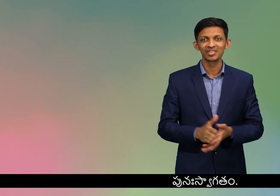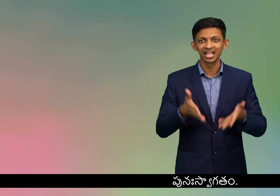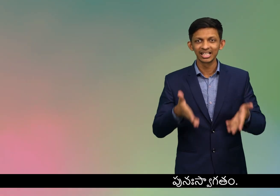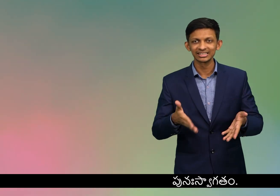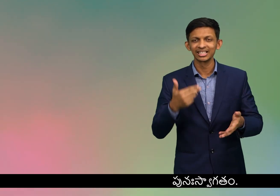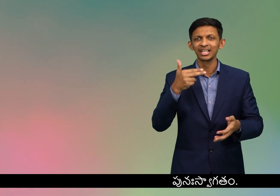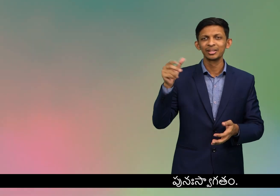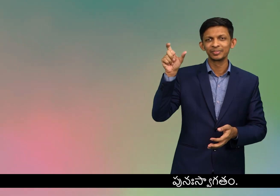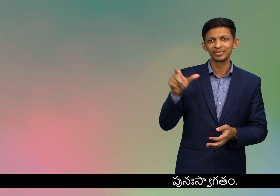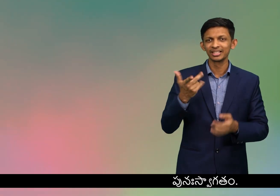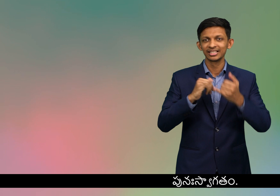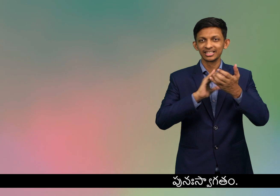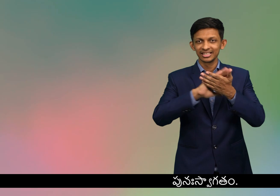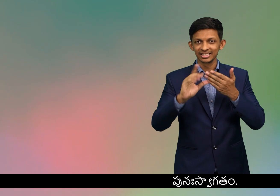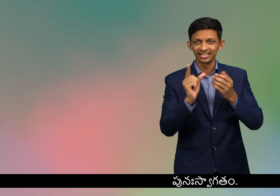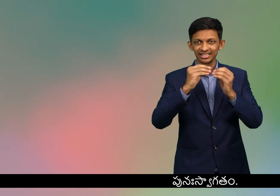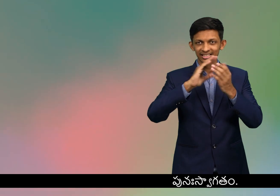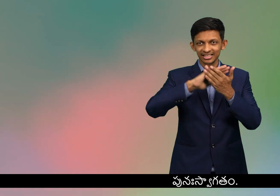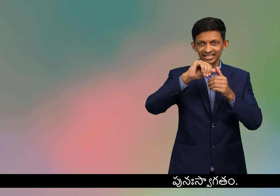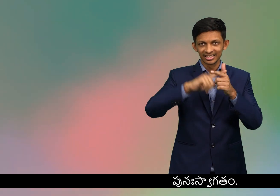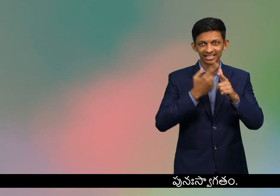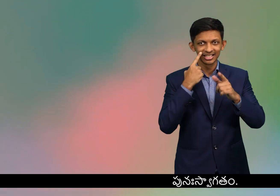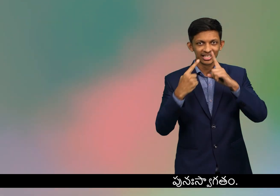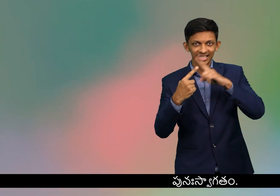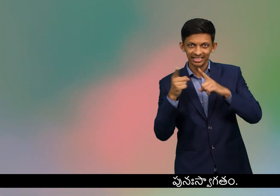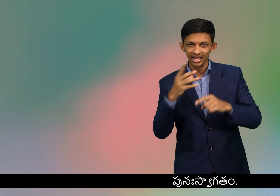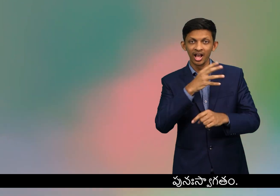మోనిక. పునః స్వాగతం.